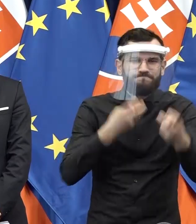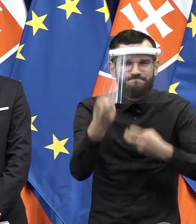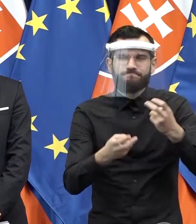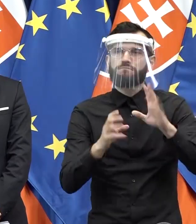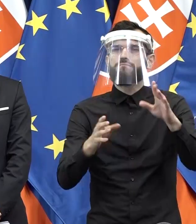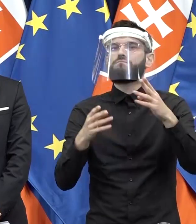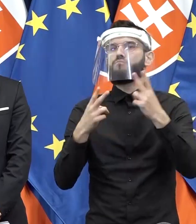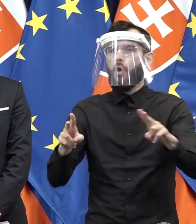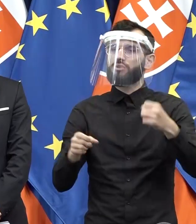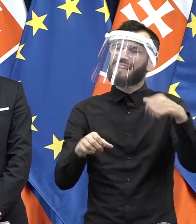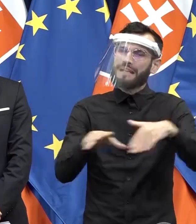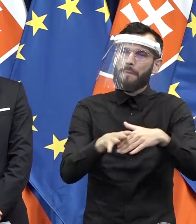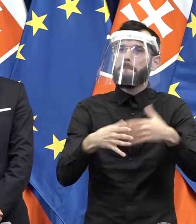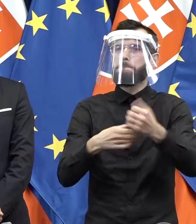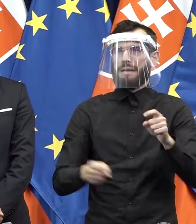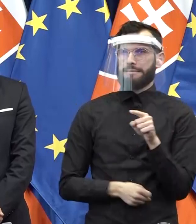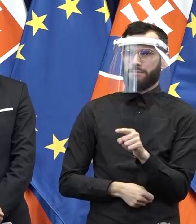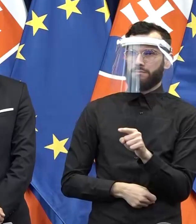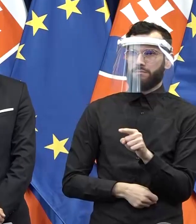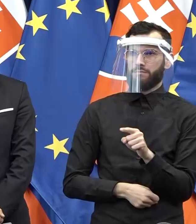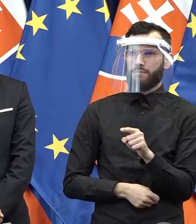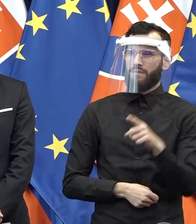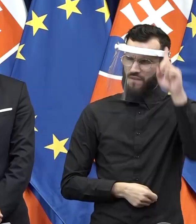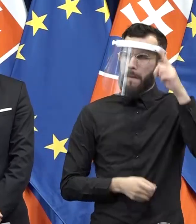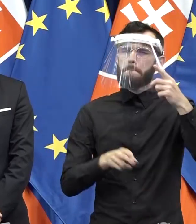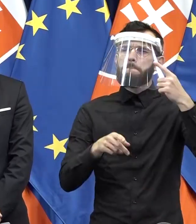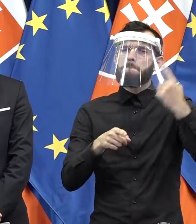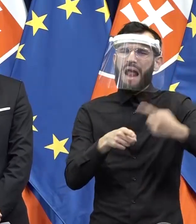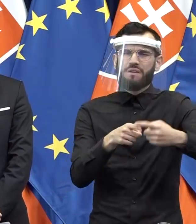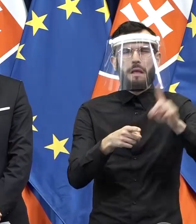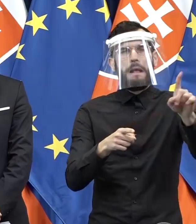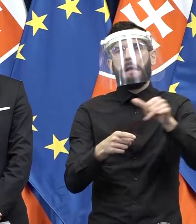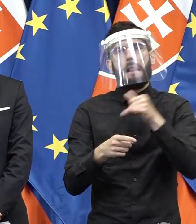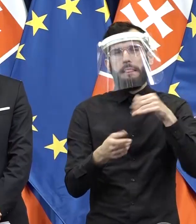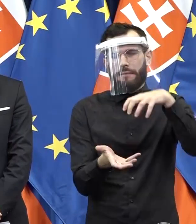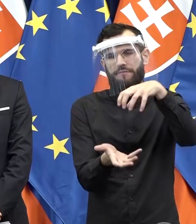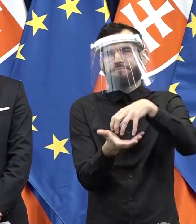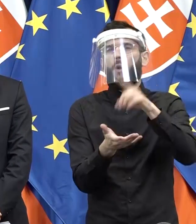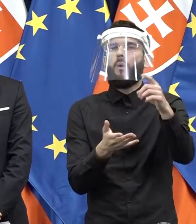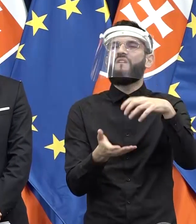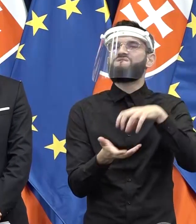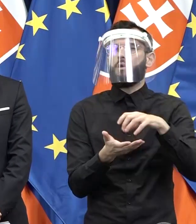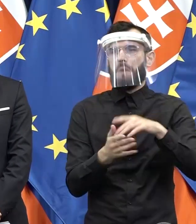pracovať aj bez ich vykonania. To sú také tie pravidelné, veľakrát len formálne zdravotné prehliadky.